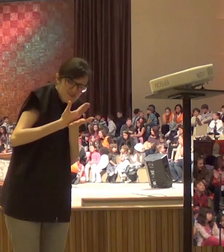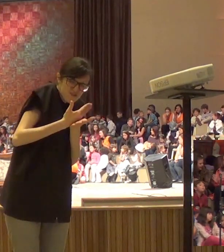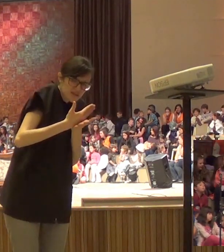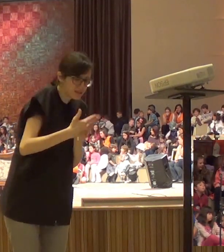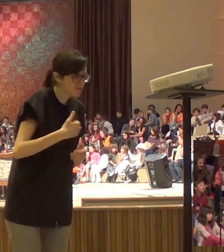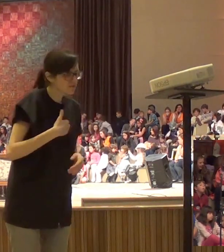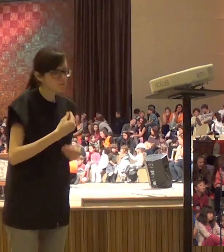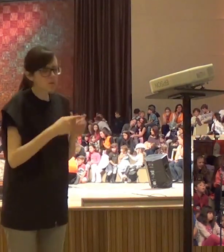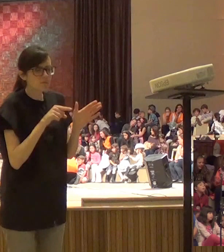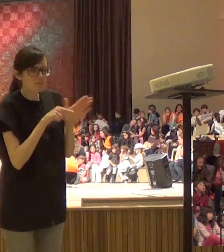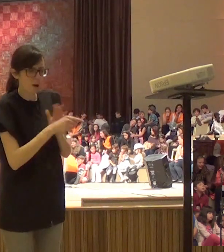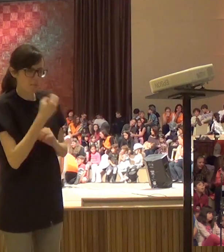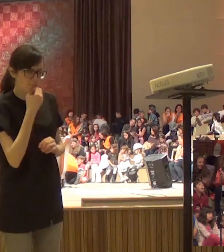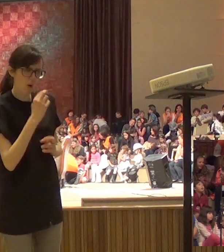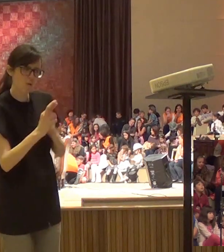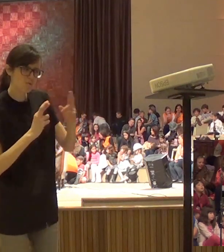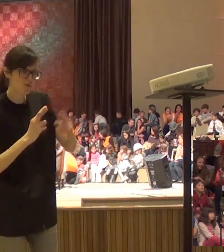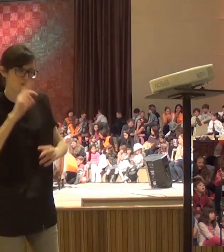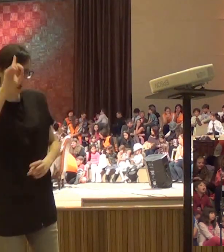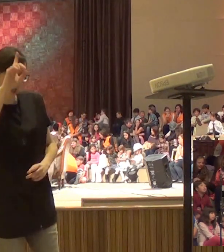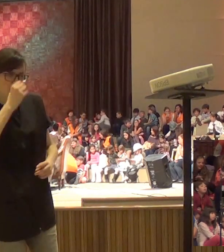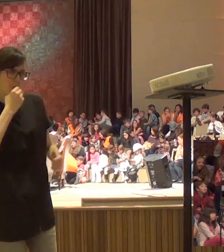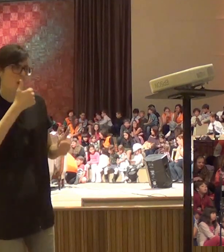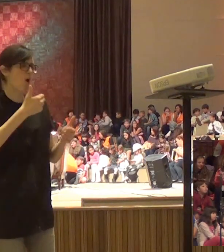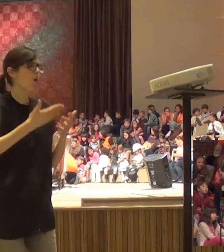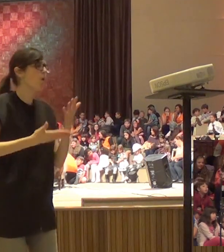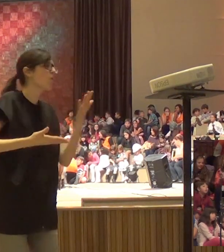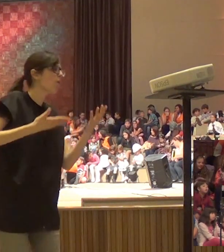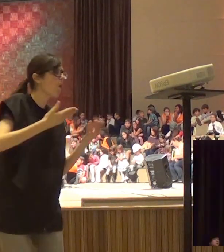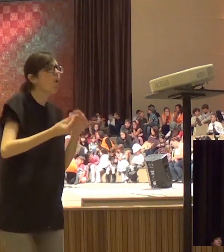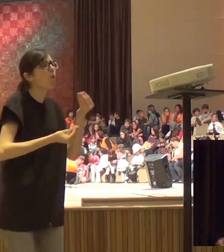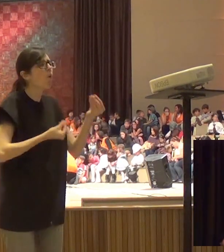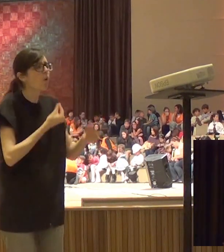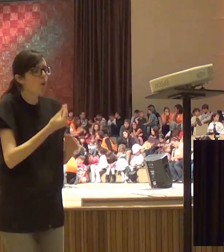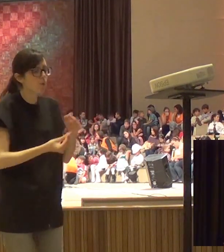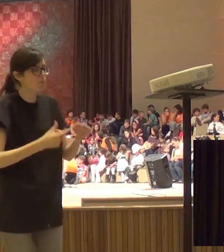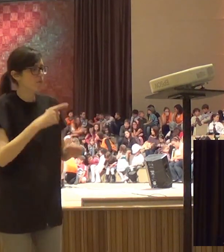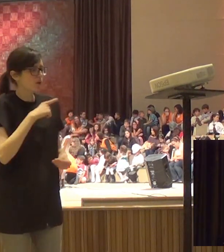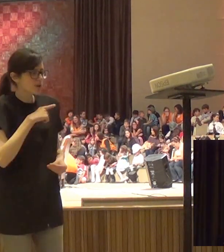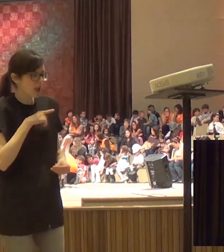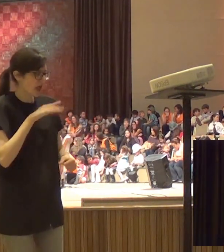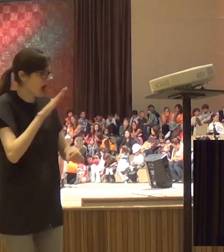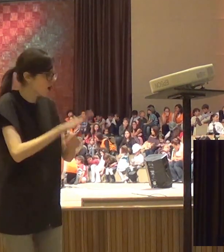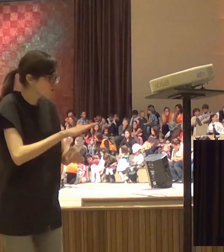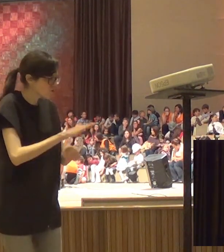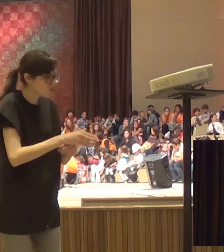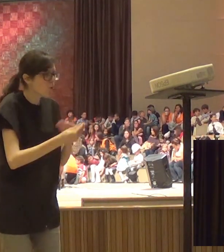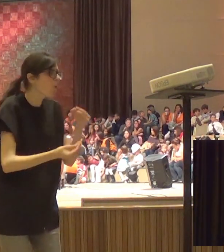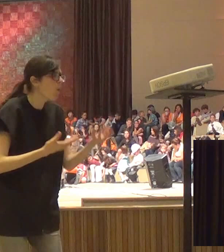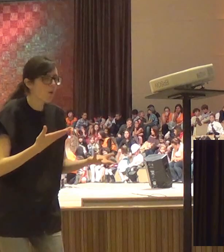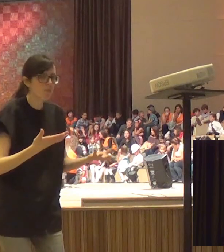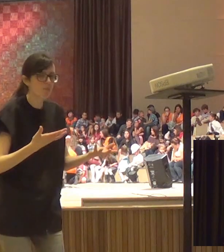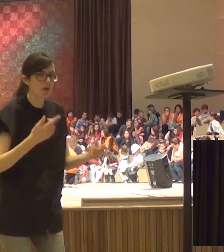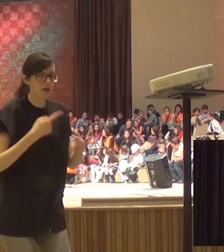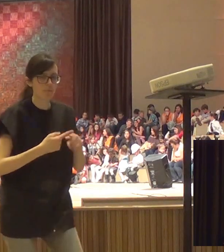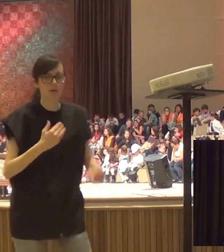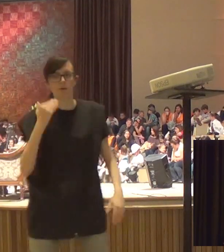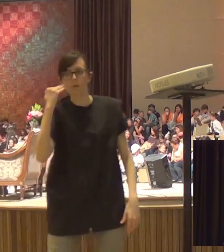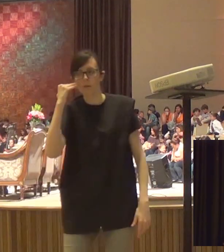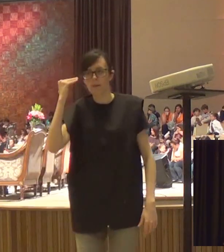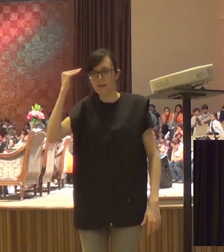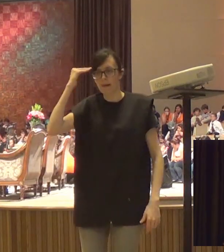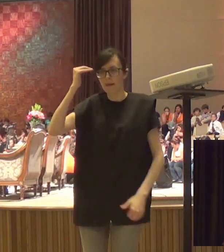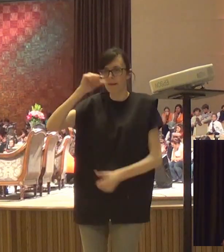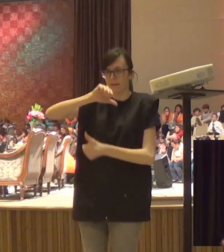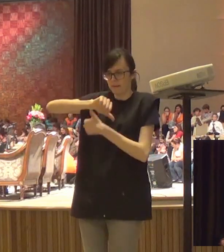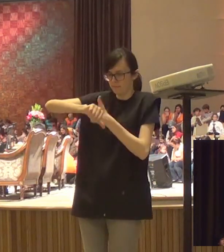adolescentes que tinham um bom relacionamento com Deus, quais elementos ajudaram aqueles adolescentes a transicionarem da adolescência para a